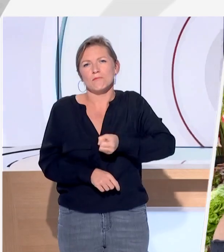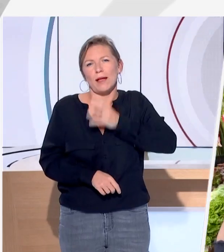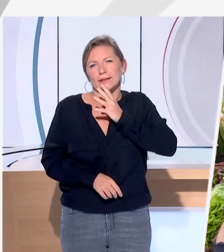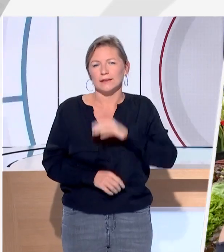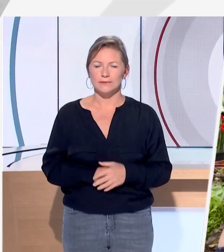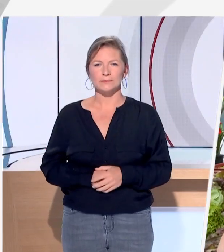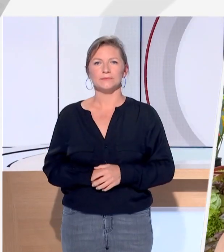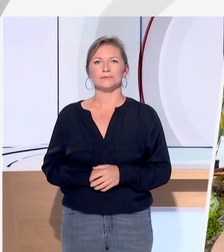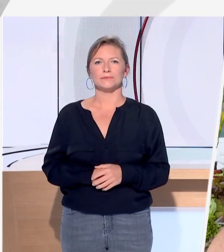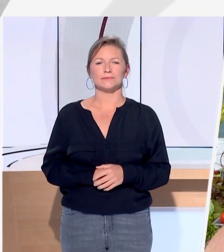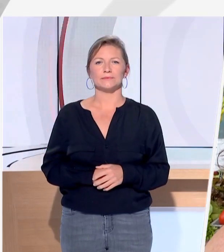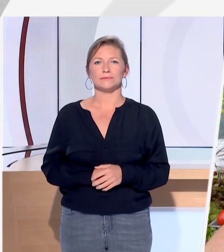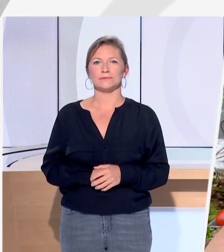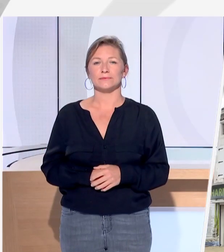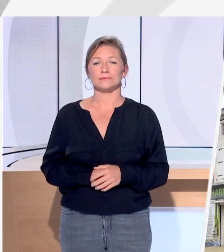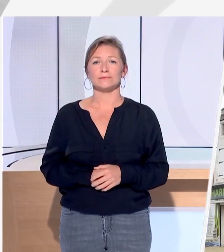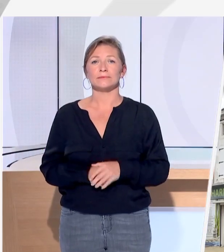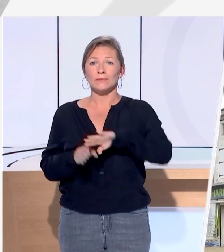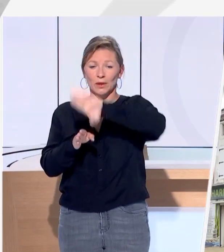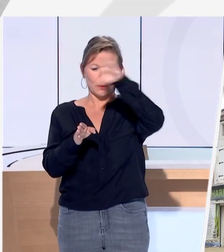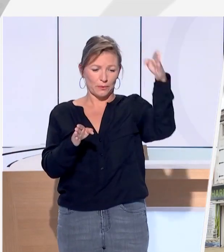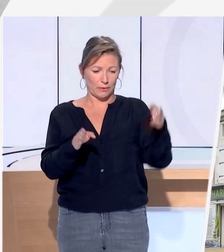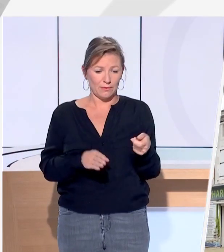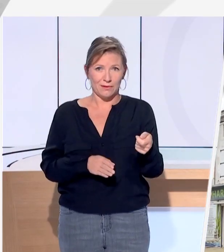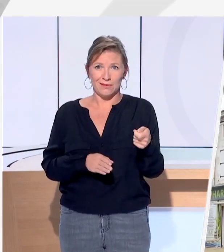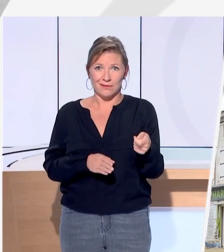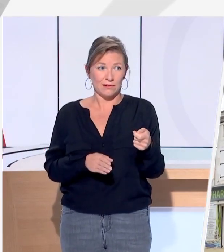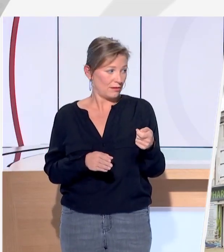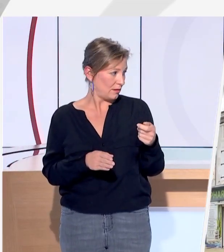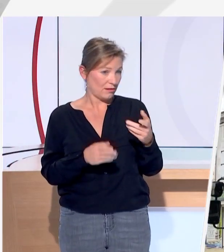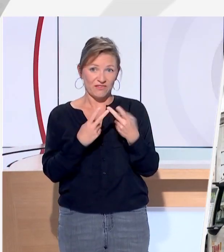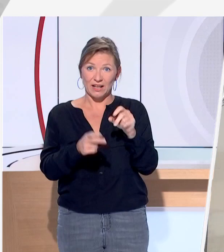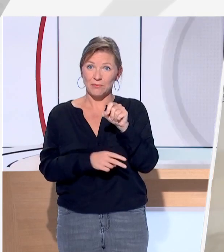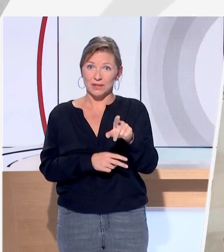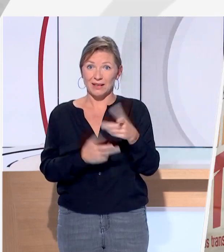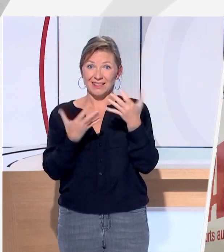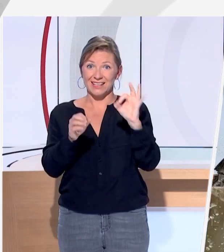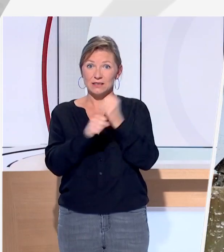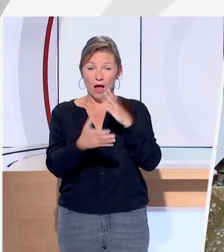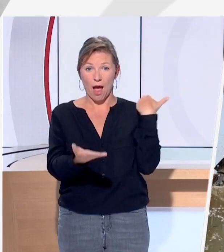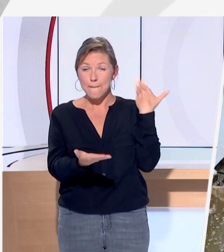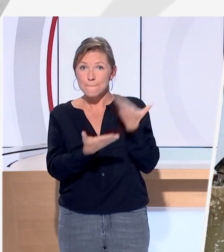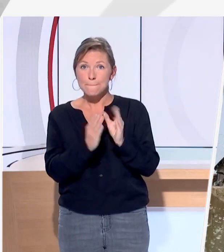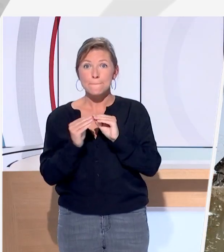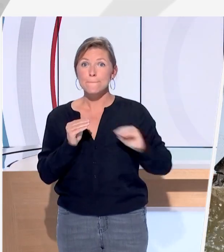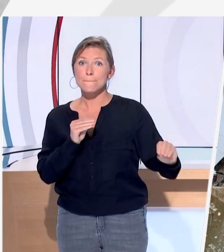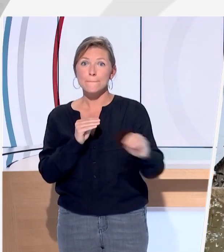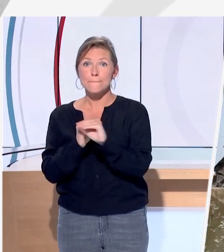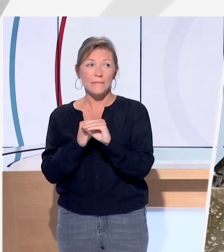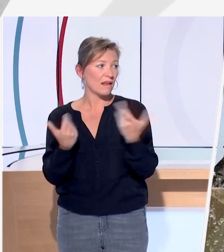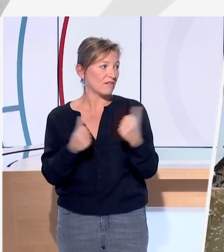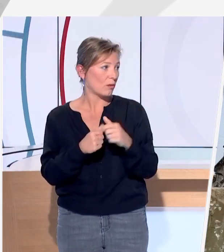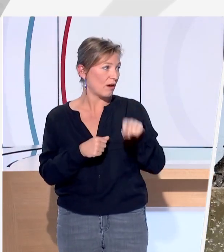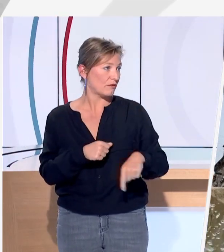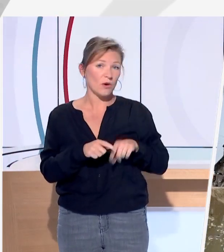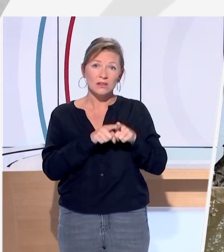facile. 10,75. Des distributeurs, la commune n'en avait plus depuis 10 ans. Seule solution pour faire de la monnaie, sortir de la